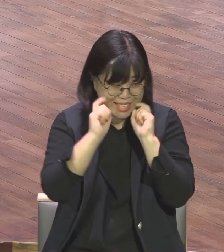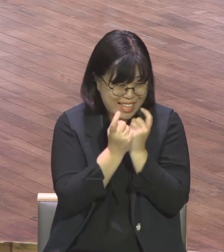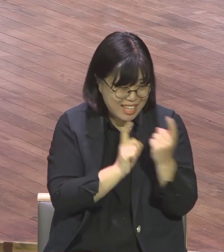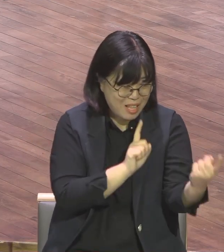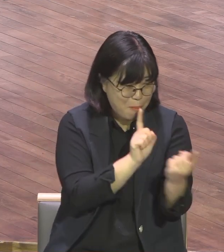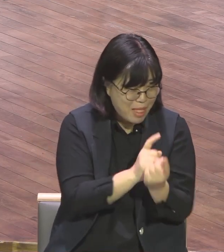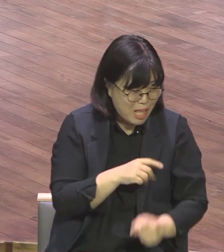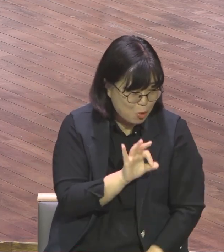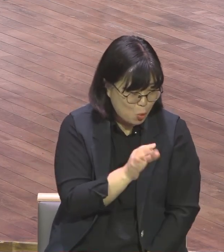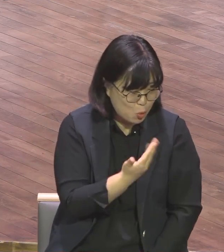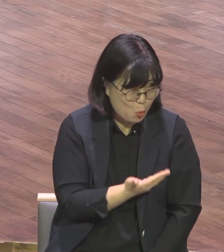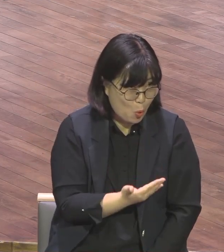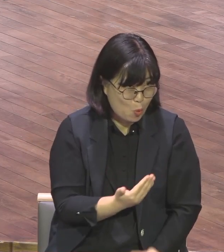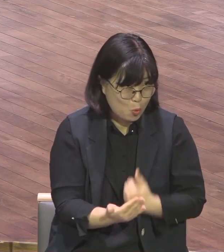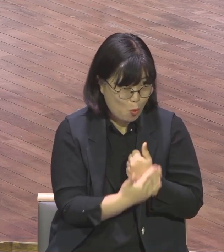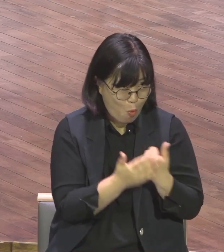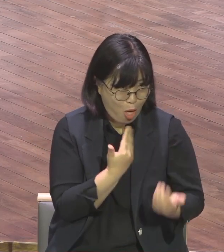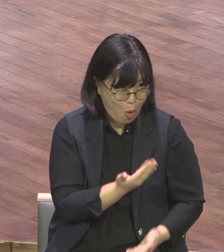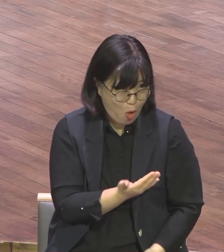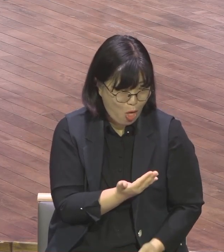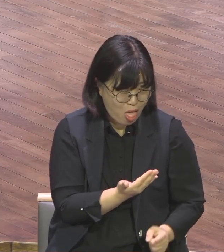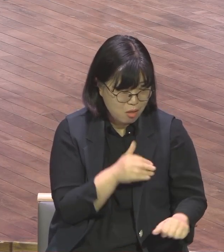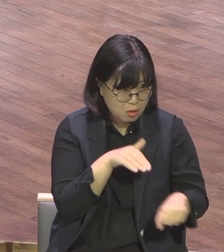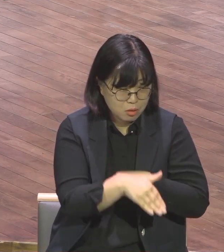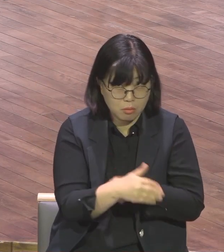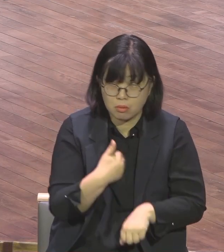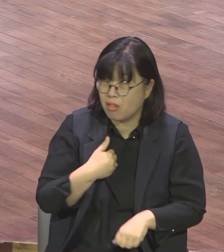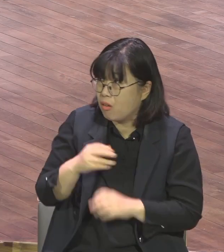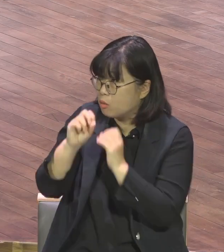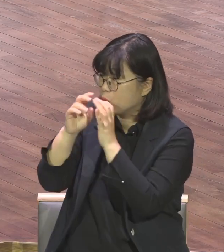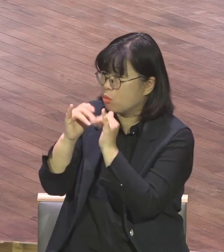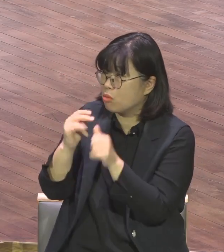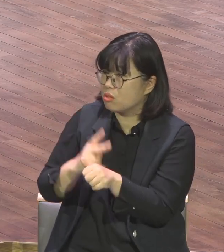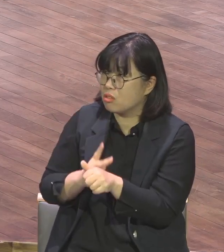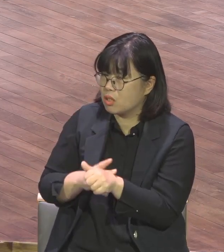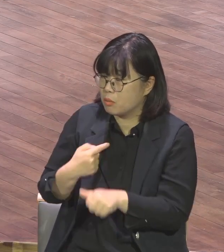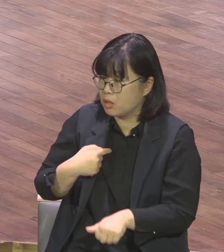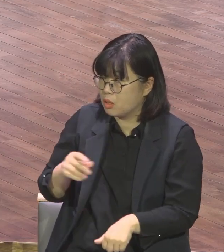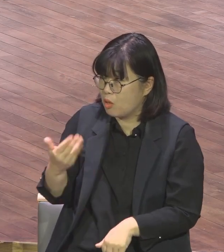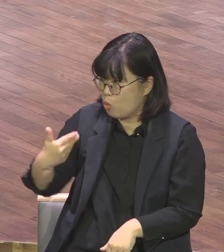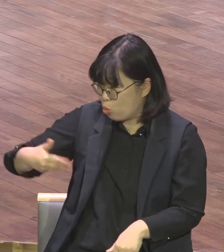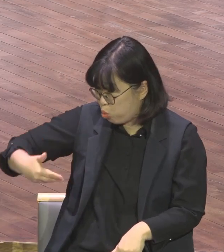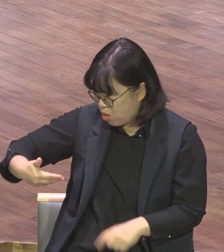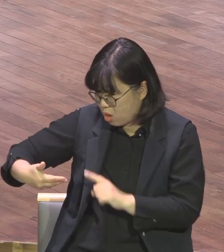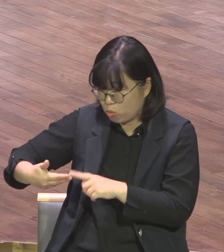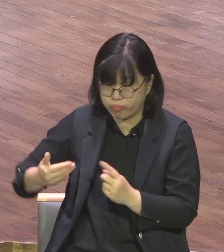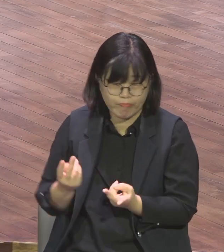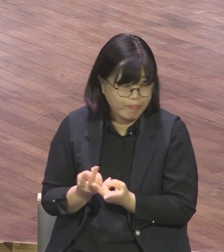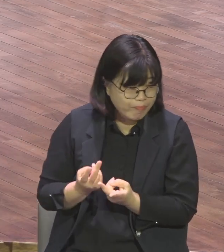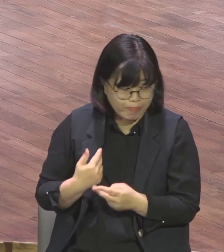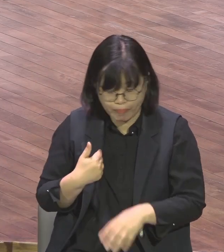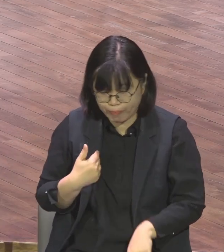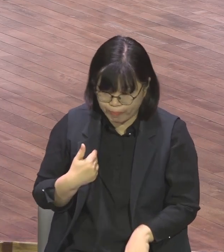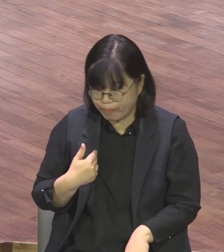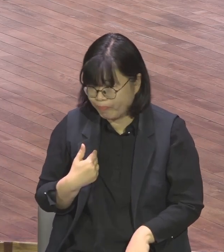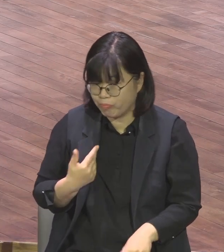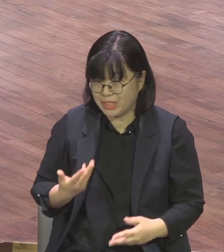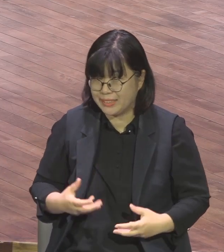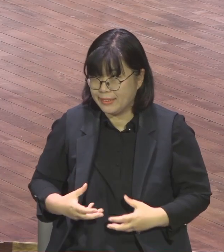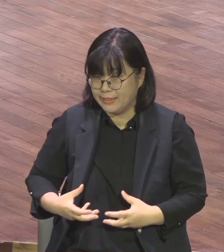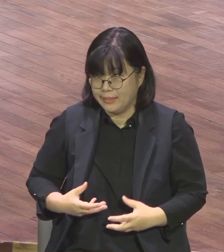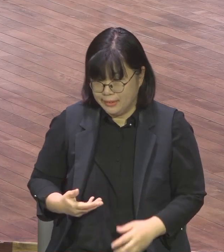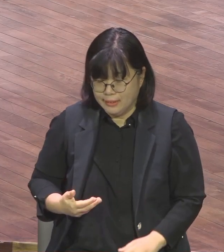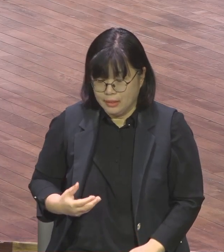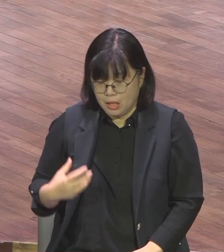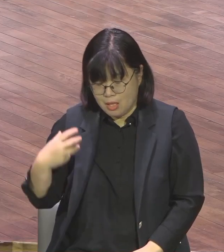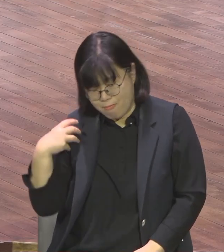힘든 거요. 선교사가 좀 도와달라 하는데 안 좋으면 막 하나님 앞에서 죄송하고 사람 앞에 죄송하고 도와줘 행편은 안 되고 힘든 거요.